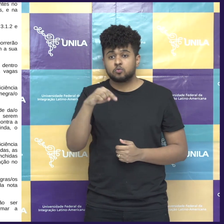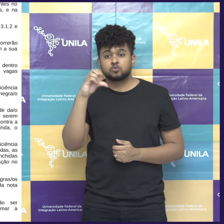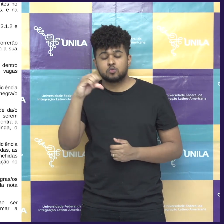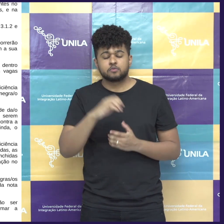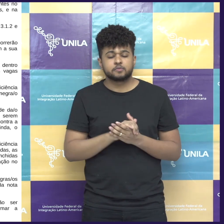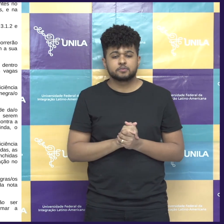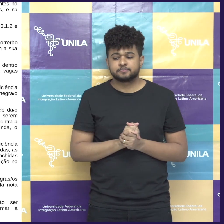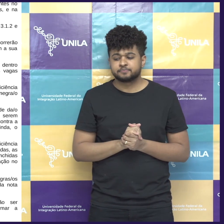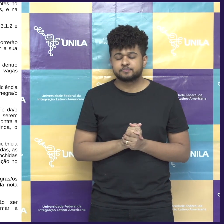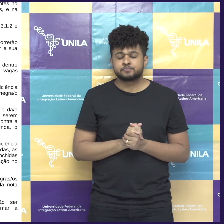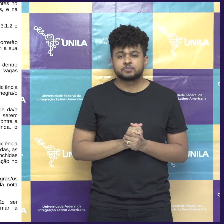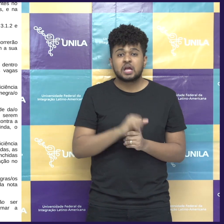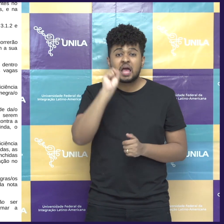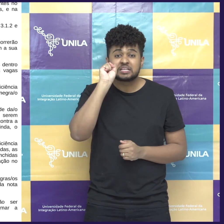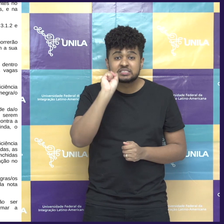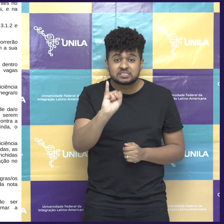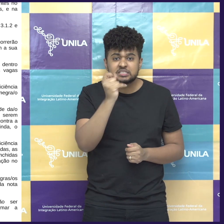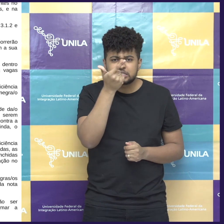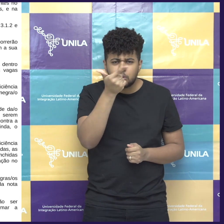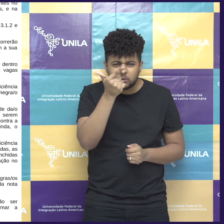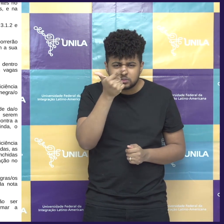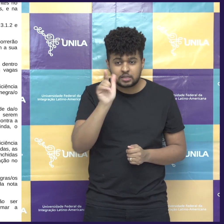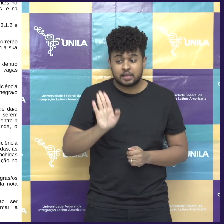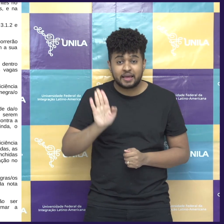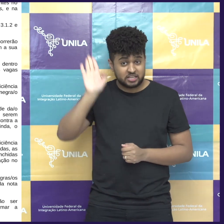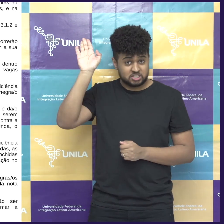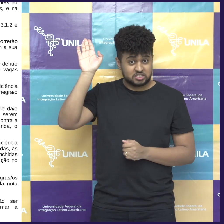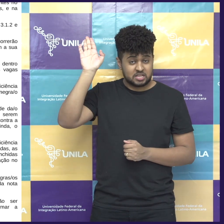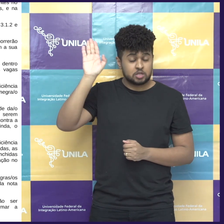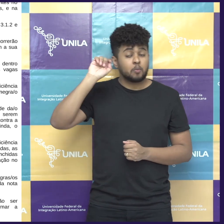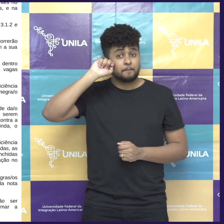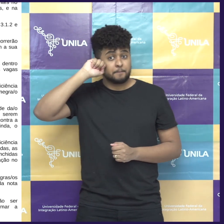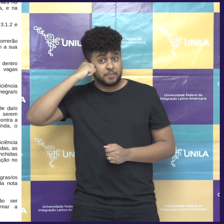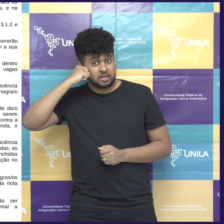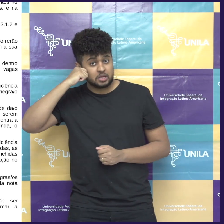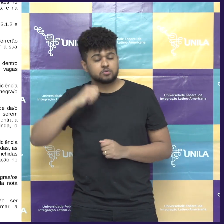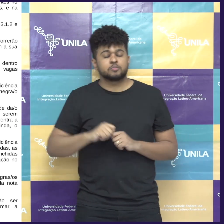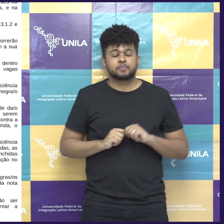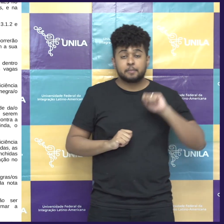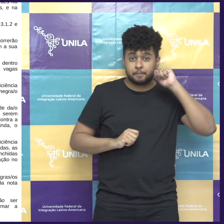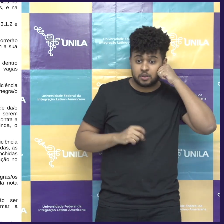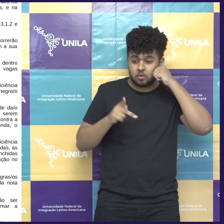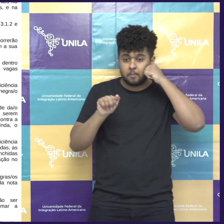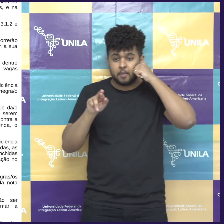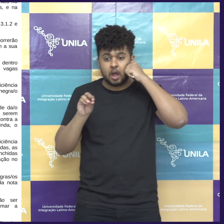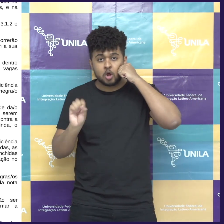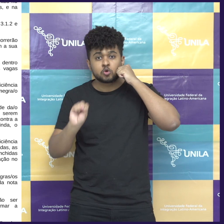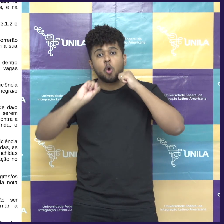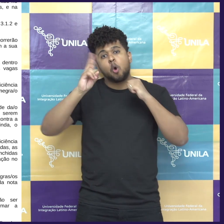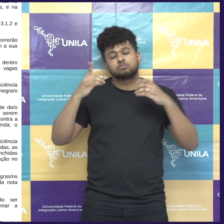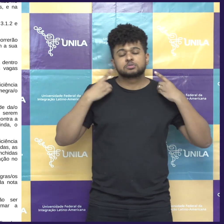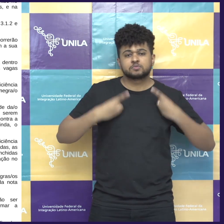3.1.9. Na hipótese de não haver candidatos, negras, negros, pardos ou com